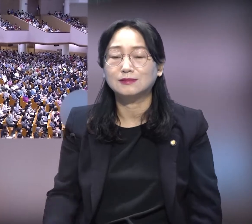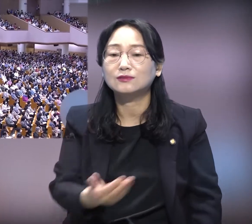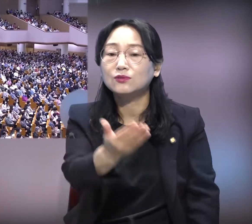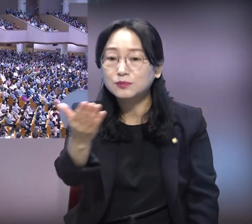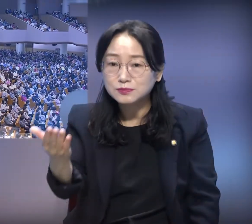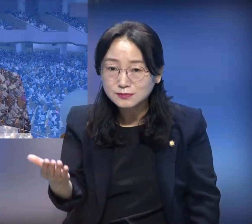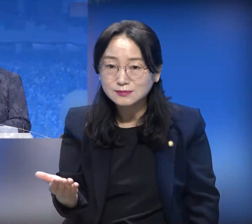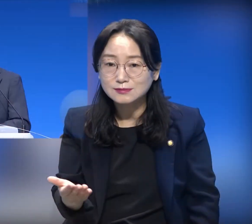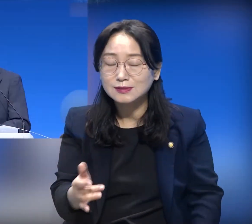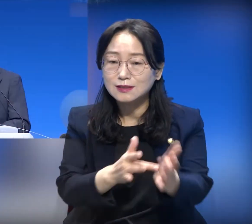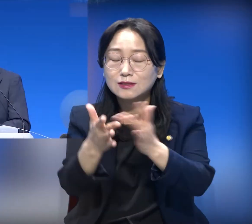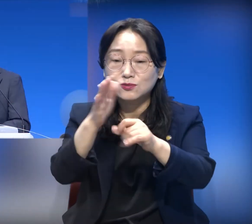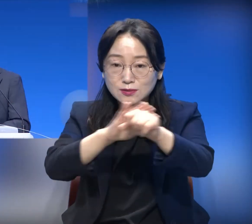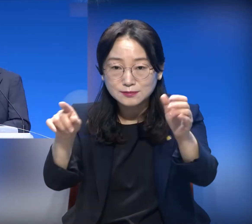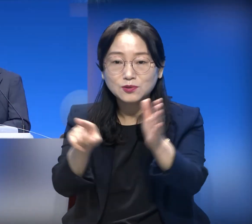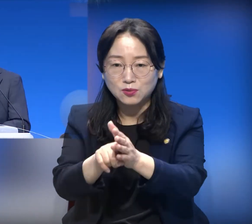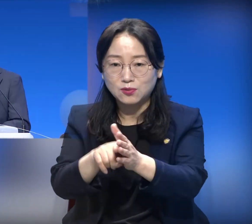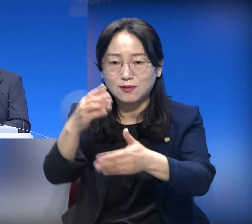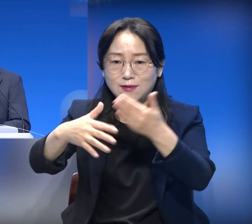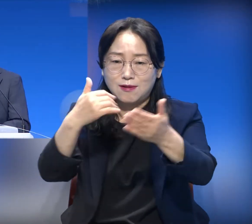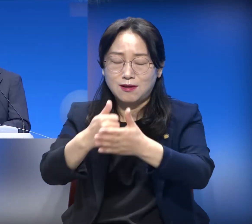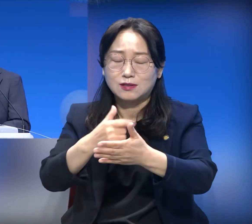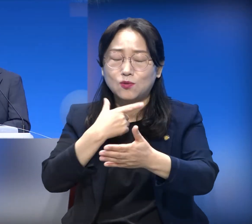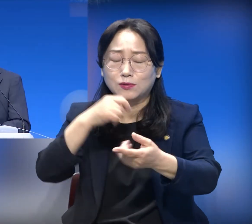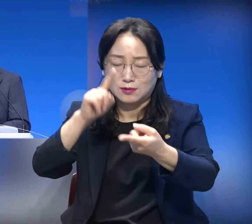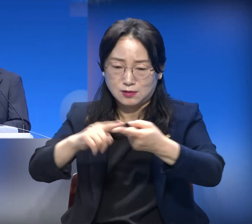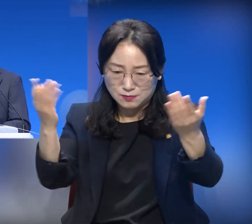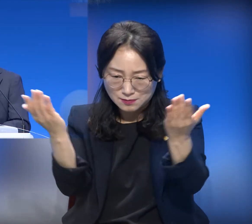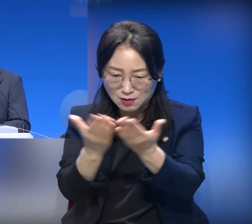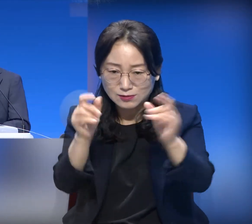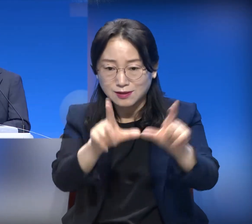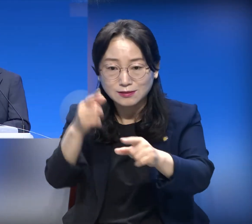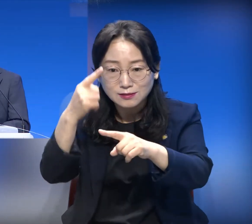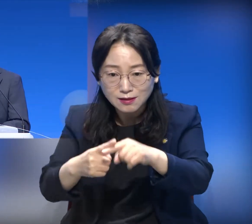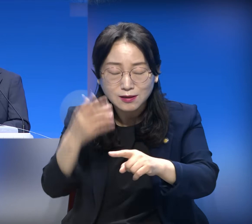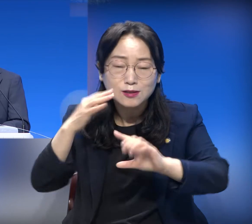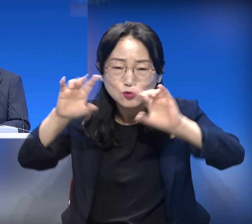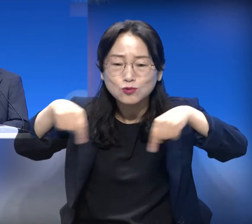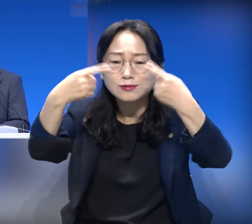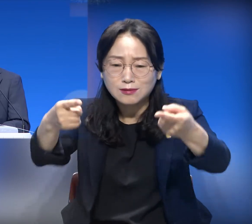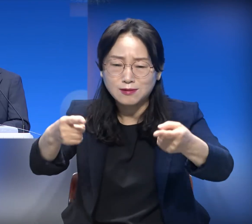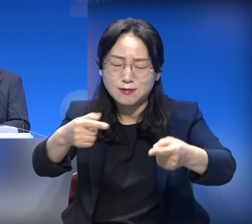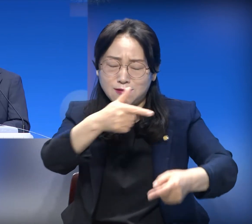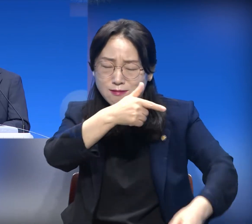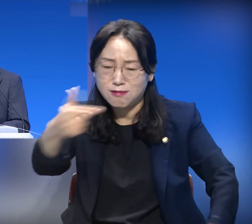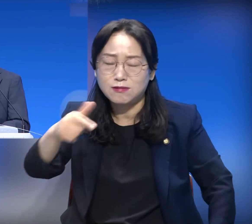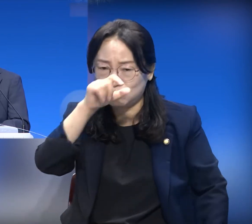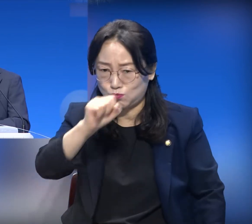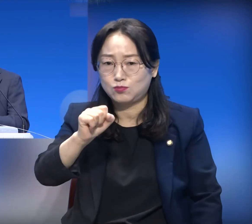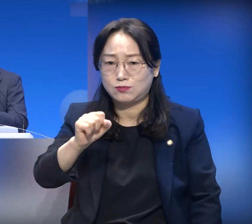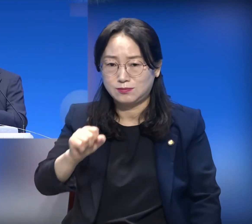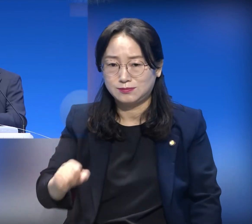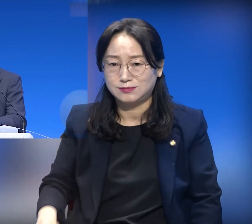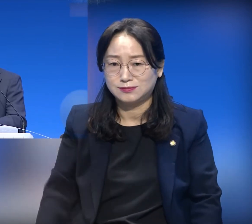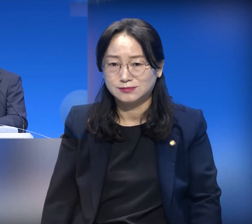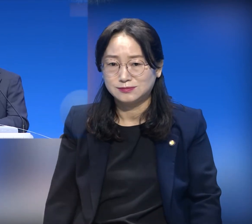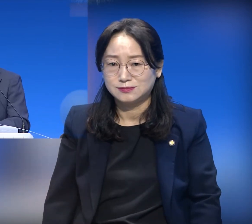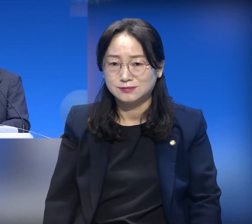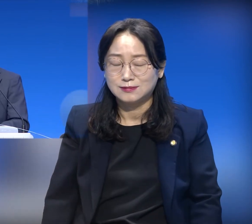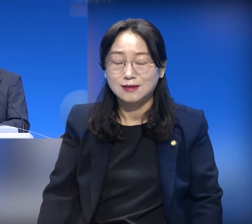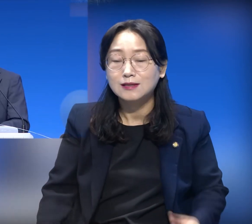여러분, 예수 잘 믿고 하나님 뜻대로 살다가 천국 가는 것보다 더 큰 축복이 없습니다.